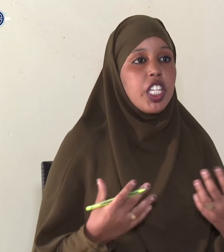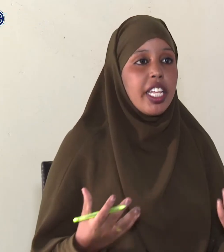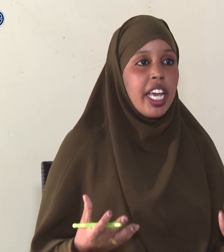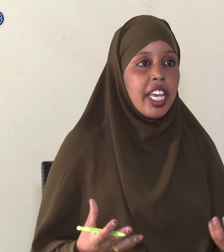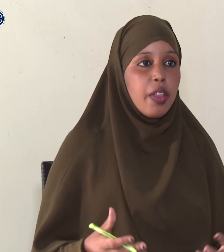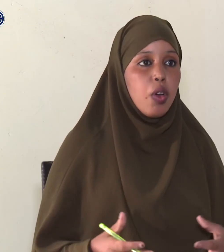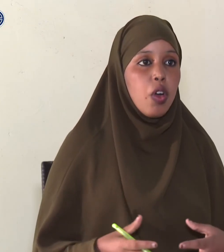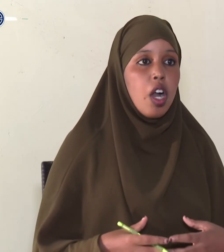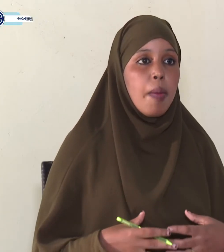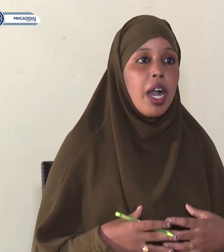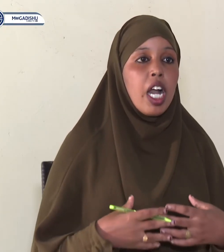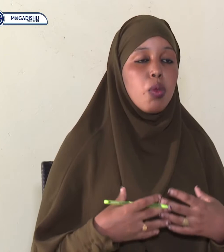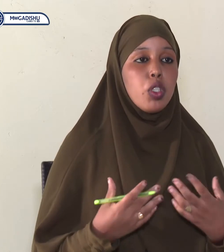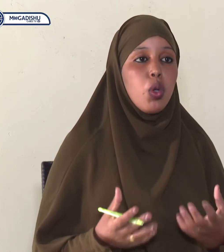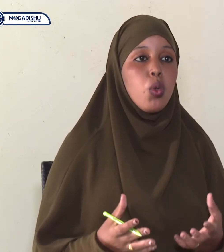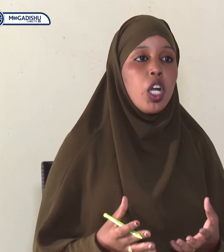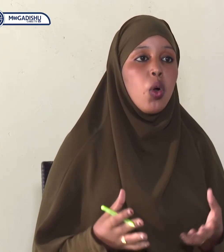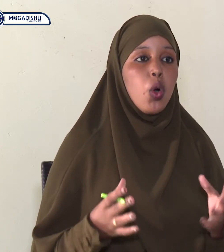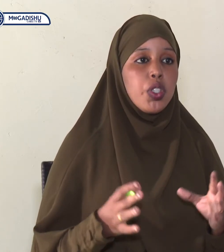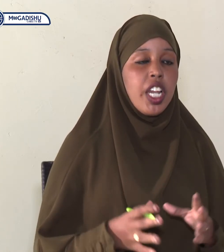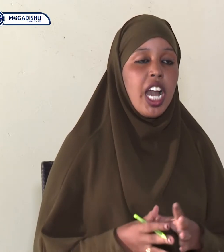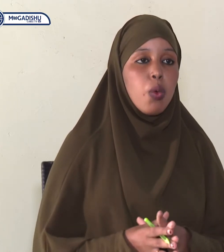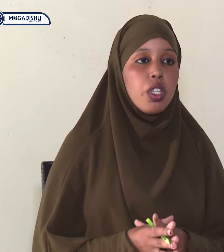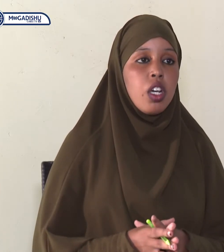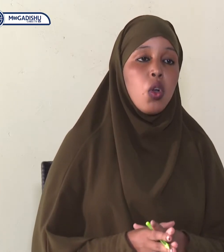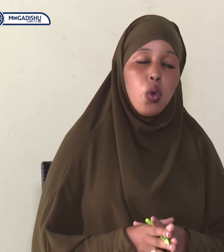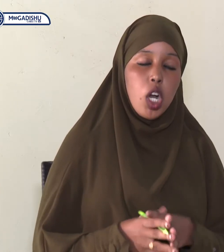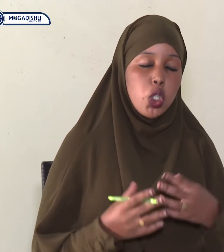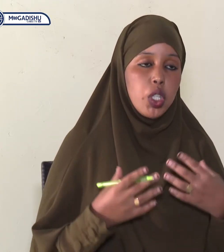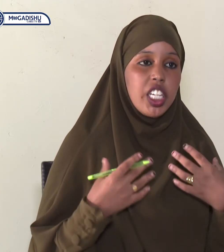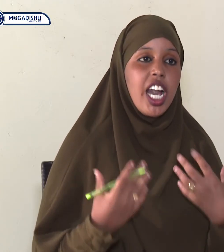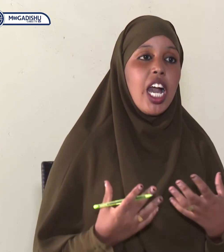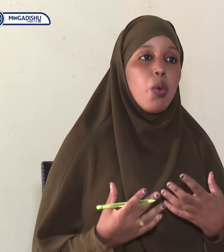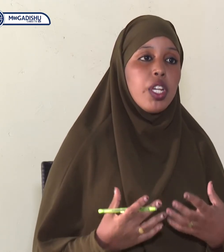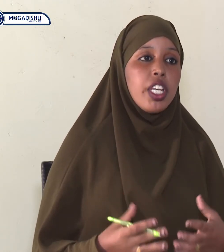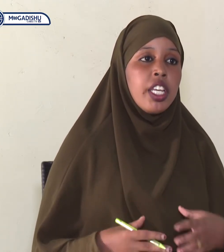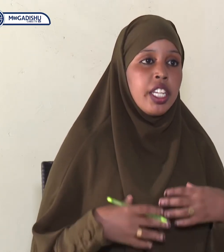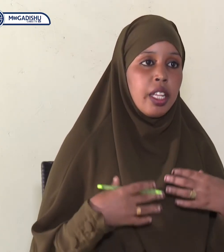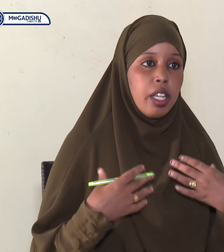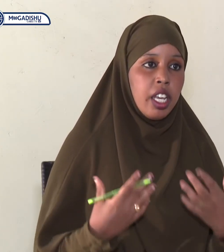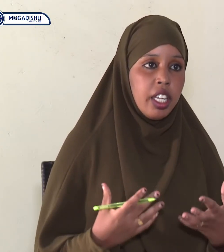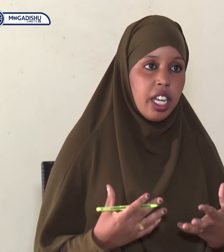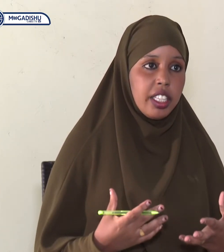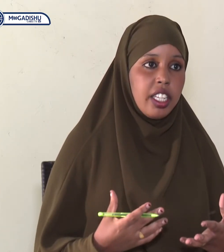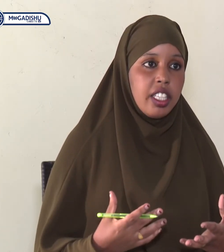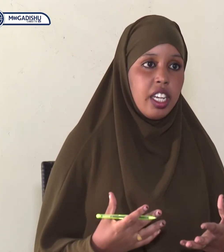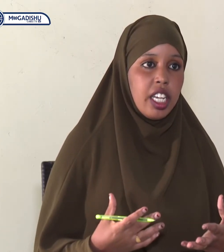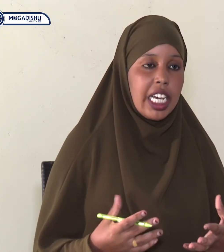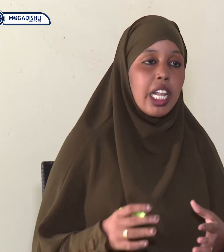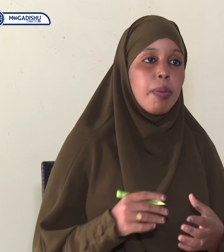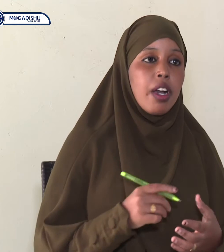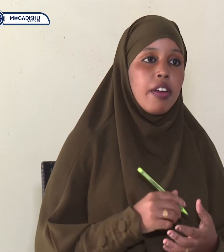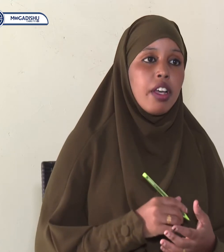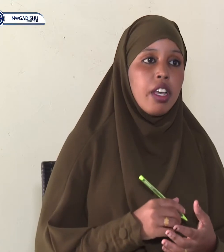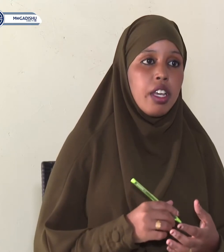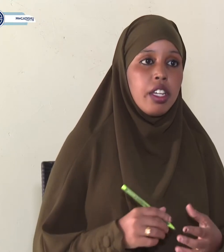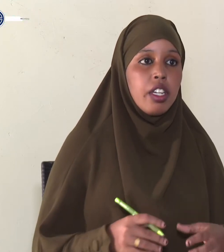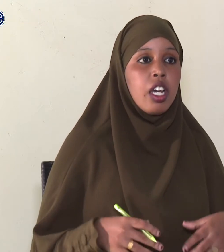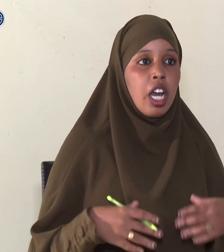ma jiraan hay-ado ama xarumo dowliya oo idin caawiya kuwaasoo idinka caawinaya inaad ardayda